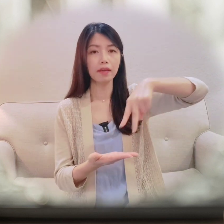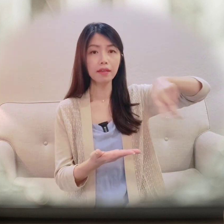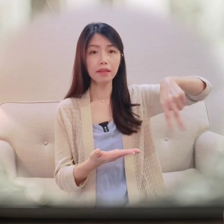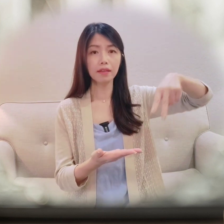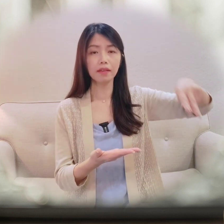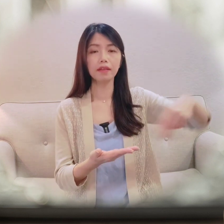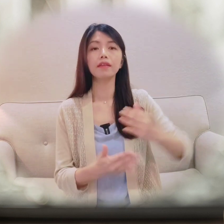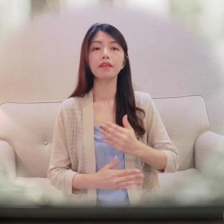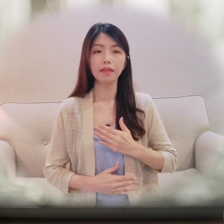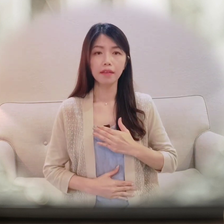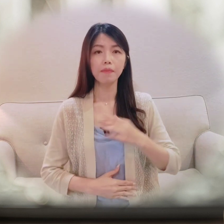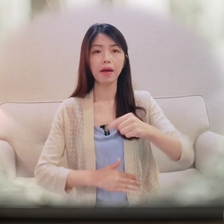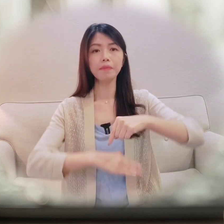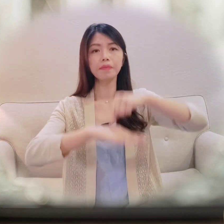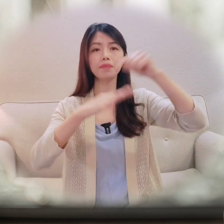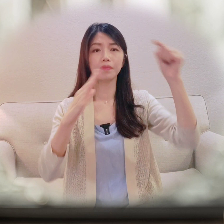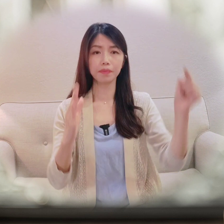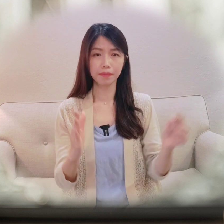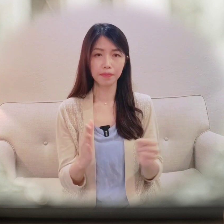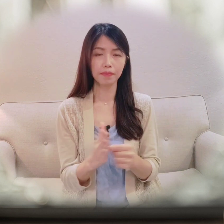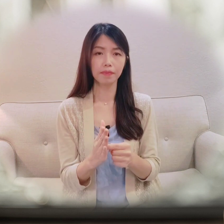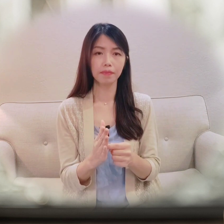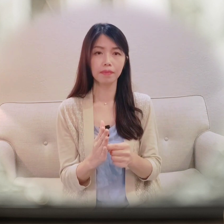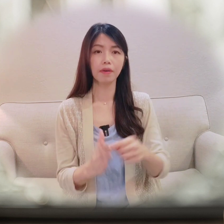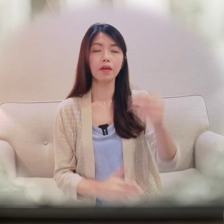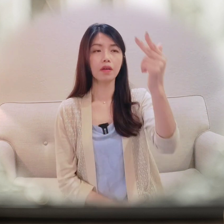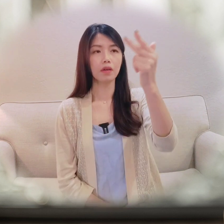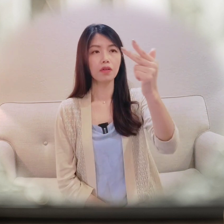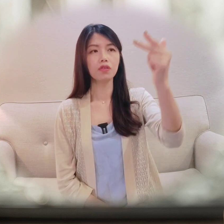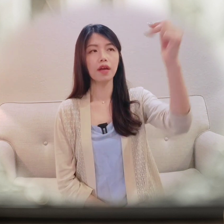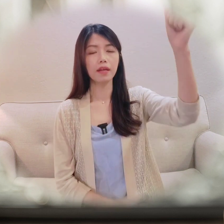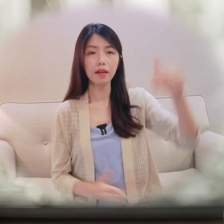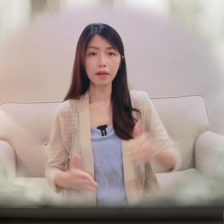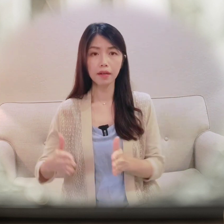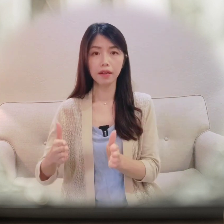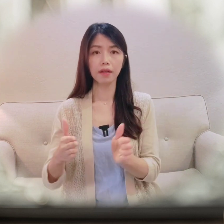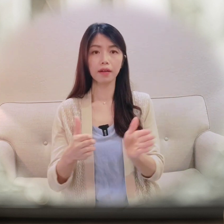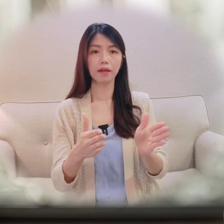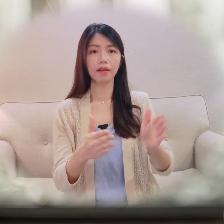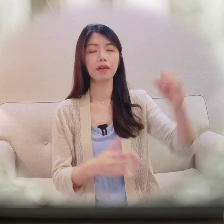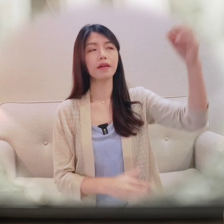방황하는 내 마음 주의 길